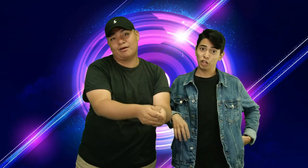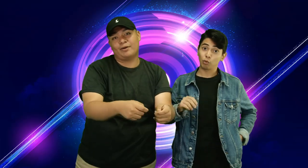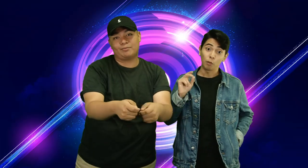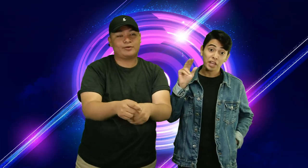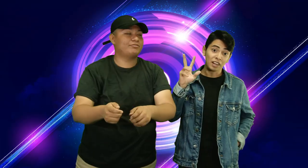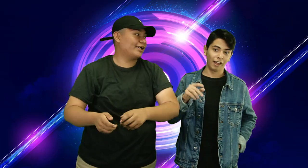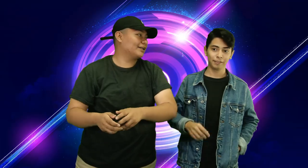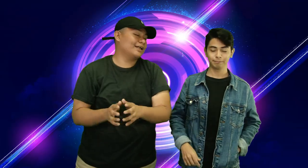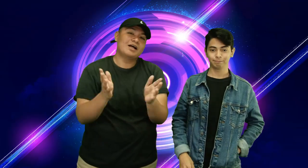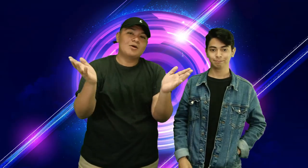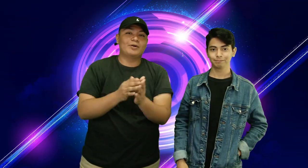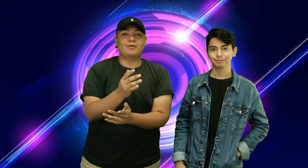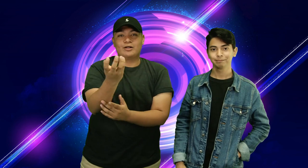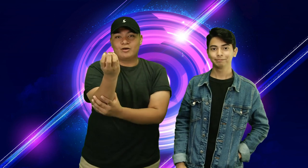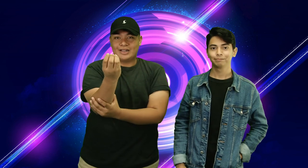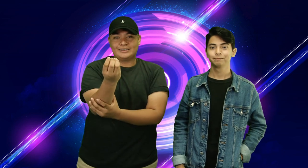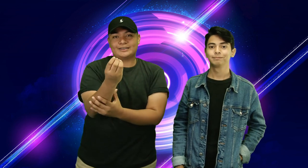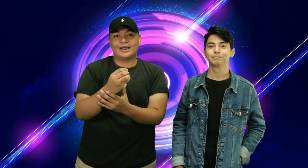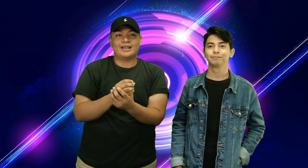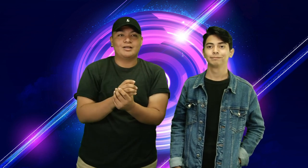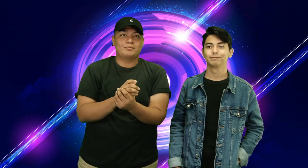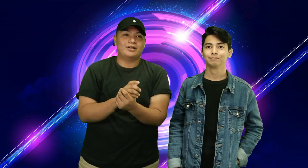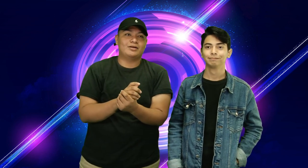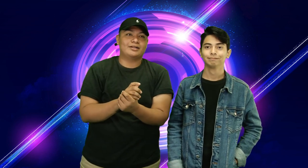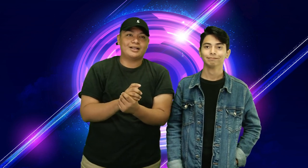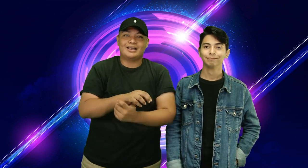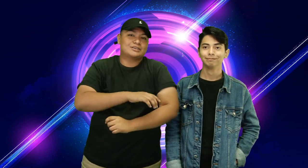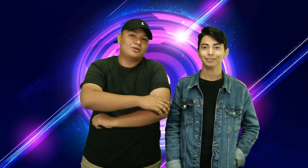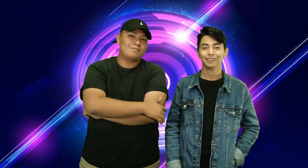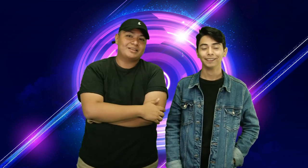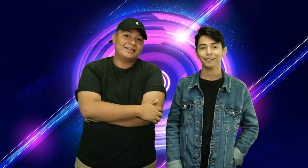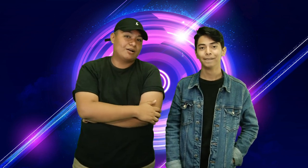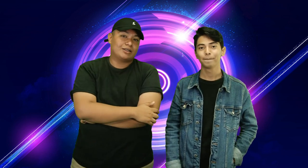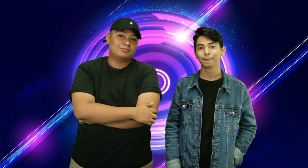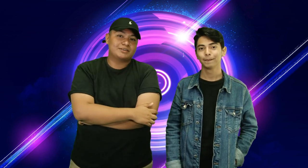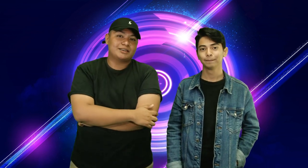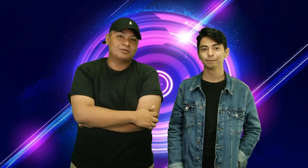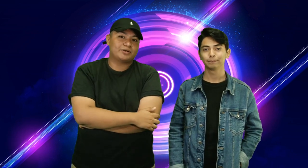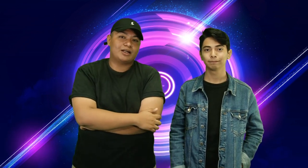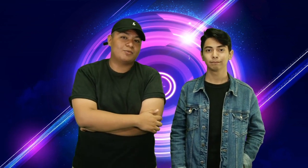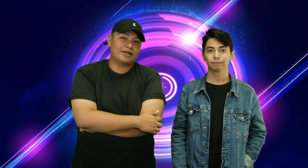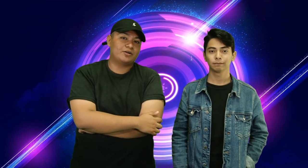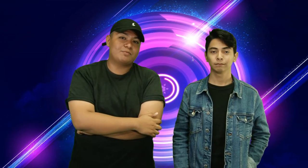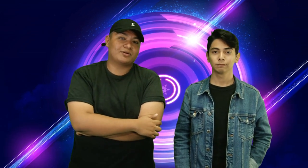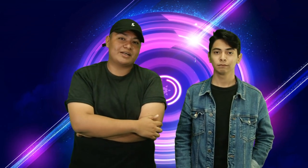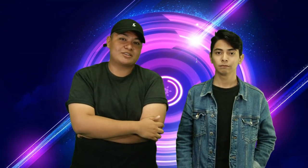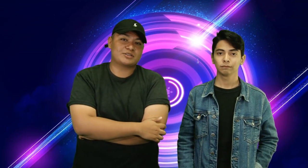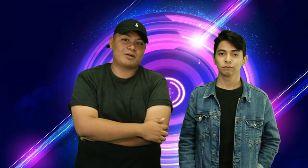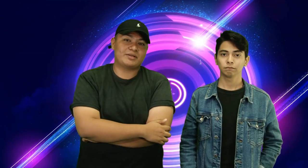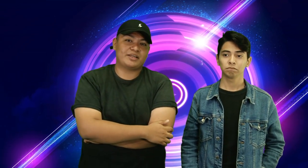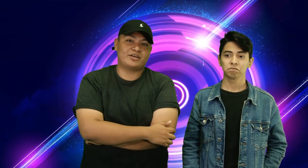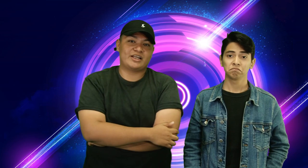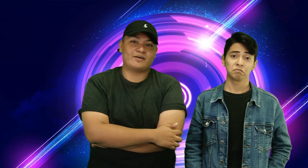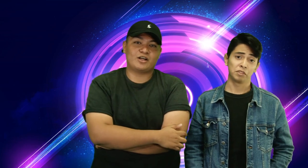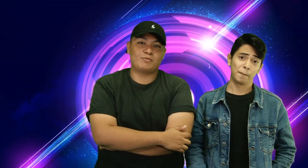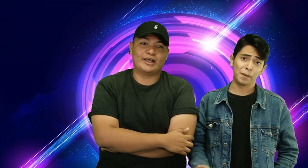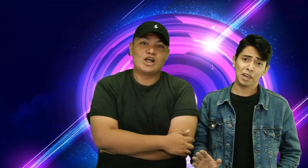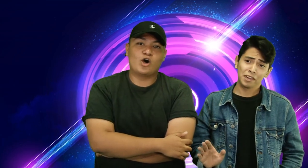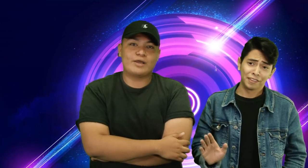dársela pero bueno el detalle pero en realidad sólo es mentira lo que estamos diciendo porque las mujeres no le importan eso simplemente yo quiero llevarla vía mail o llevar a